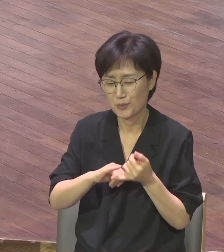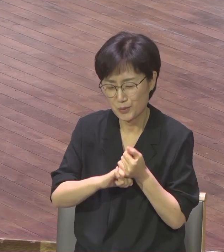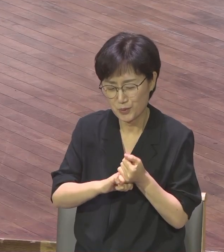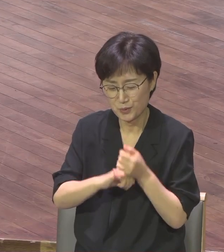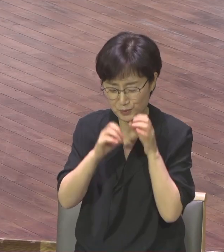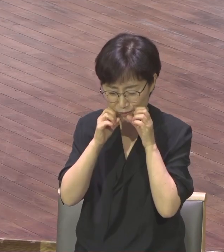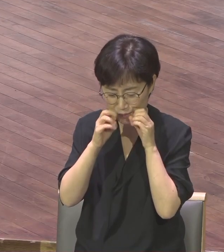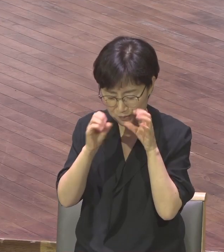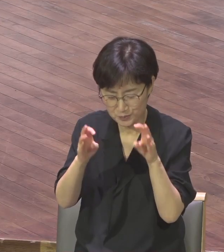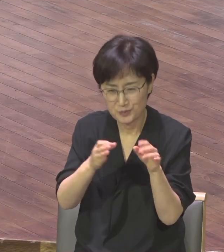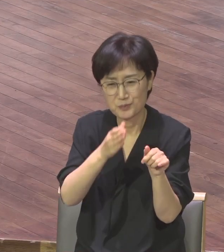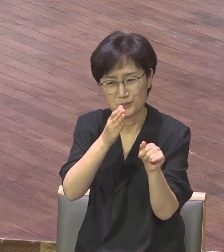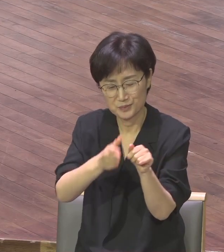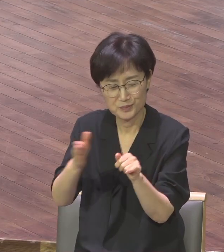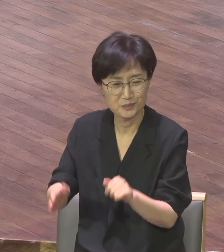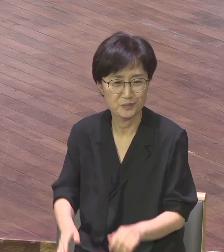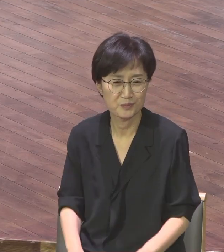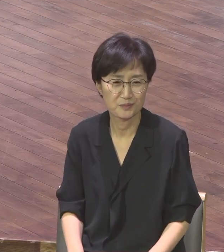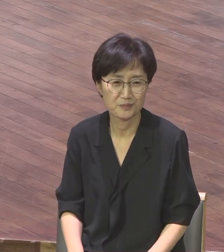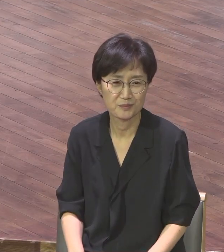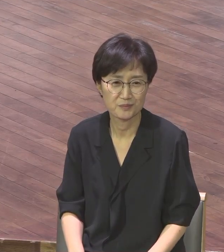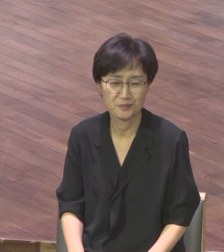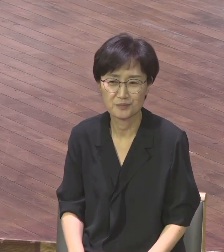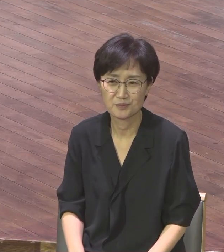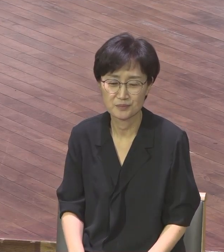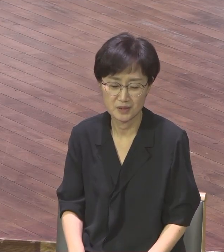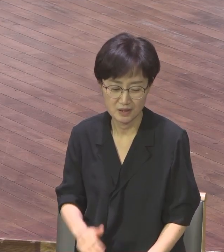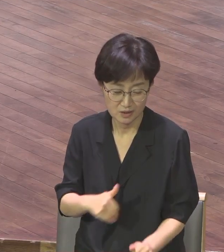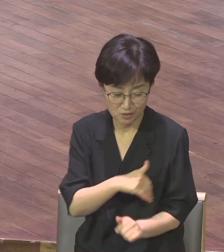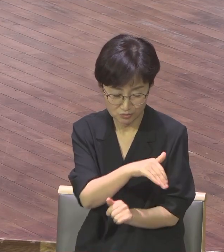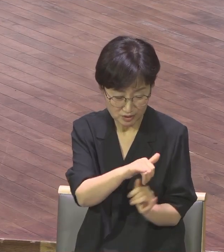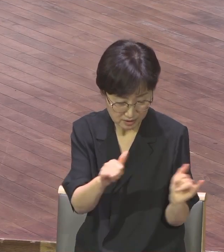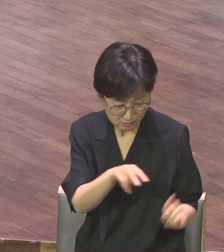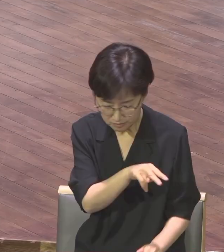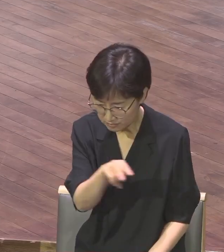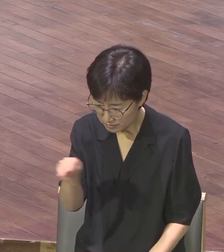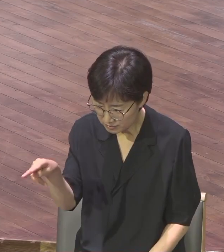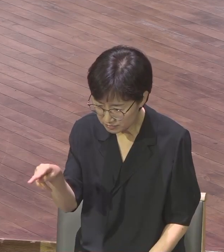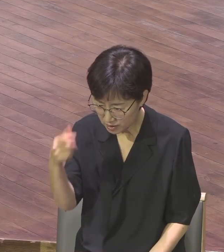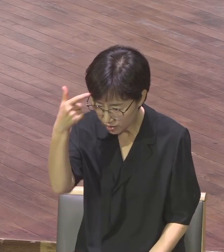전하세요. 여러분 주위의 삶 다 죽어가고 있습니다.